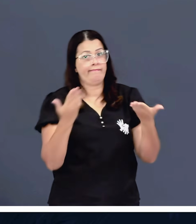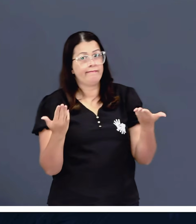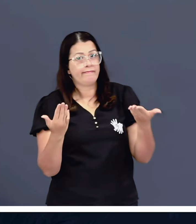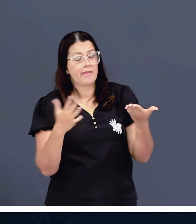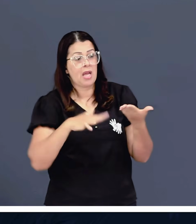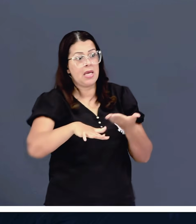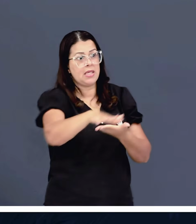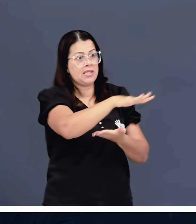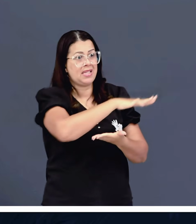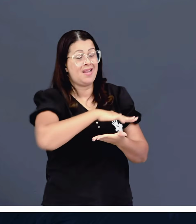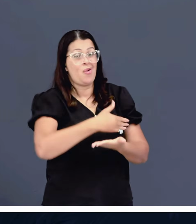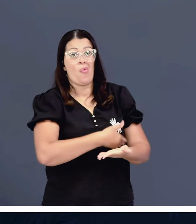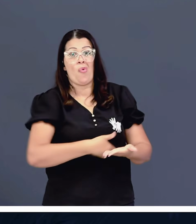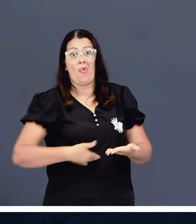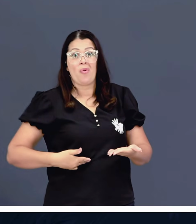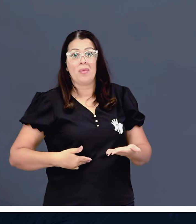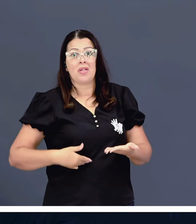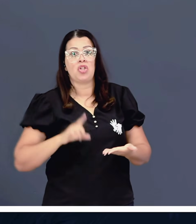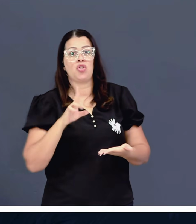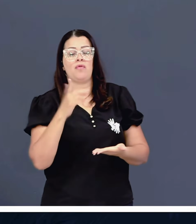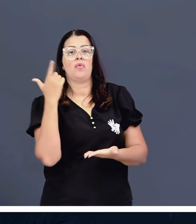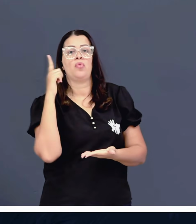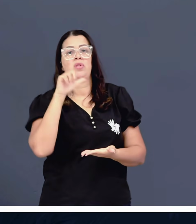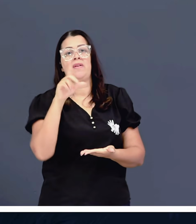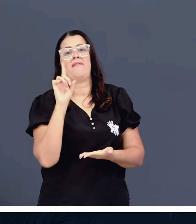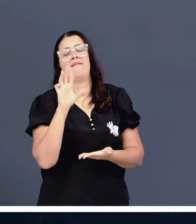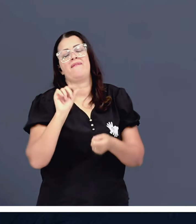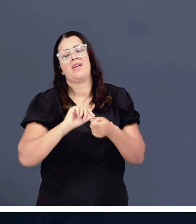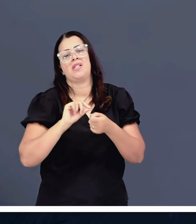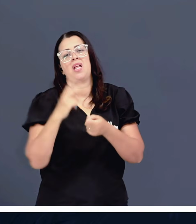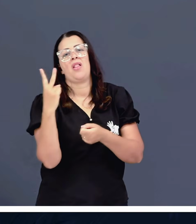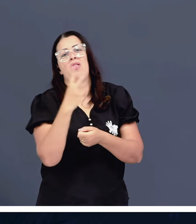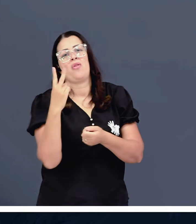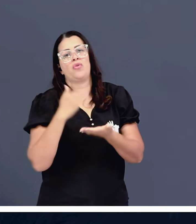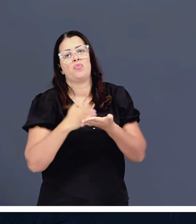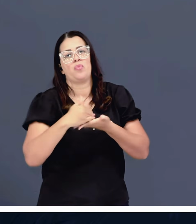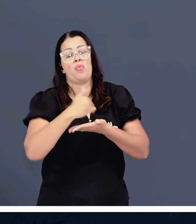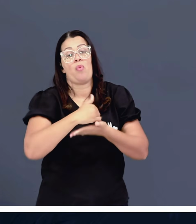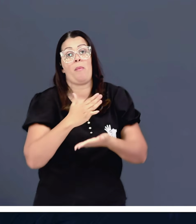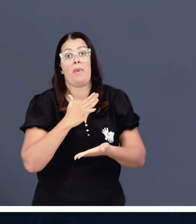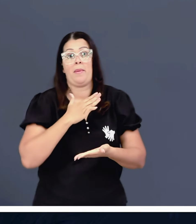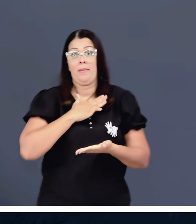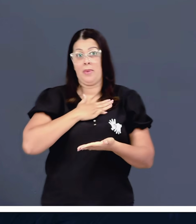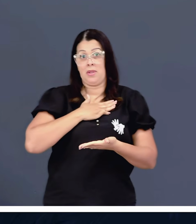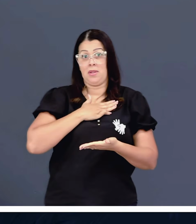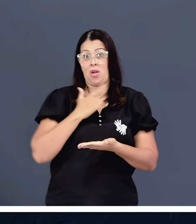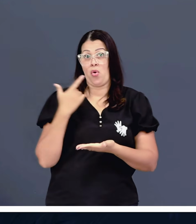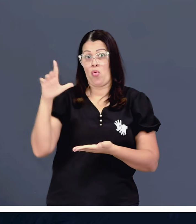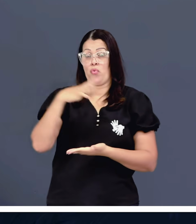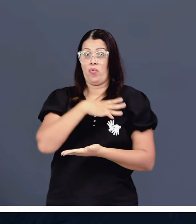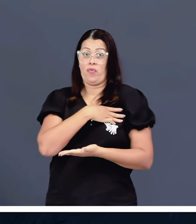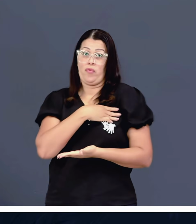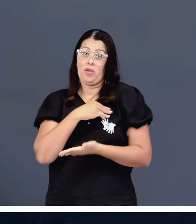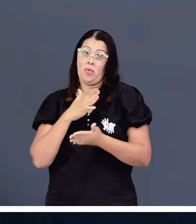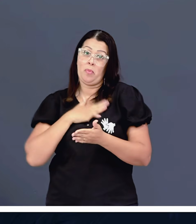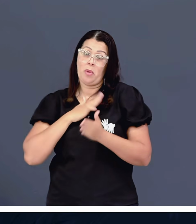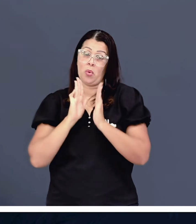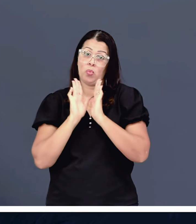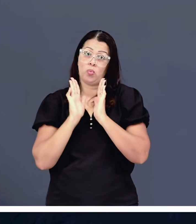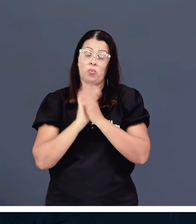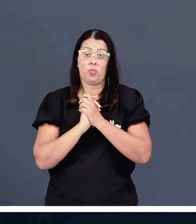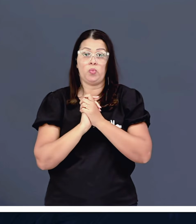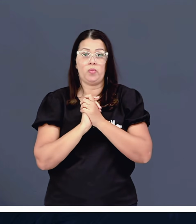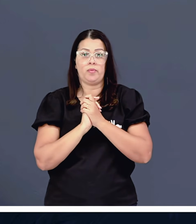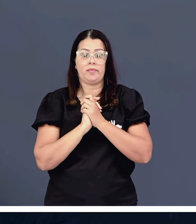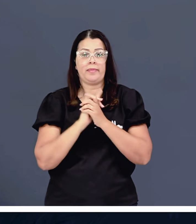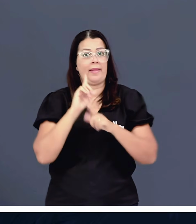Nesse cenário de escassez eu só vou conseguir fazer 2 bolos. É um para mim e outro para o meu filho.